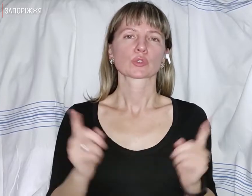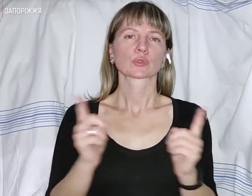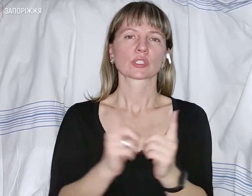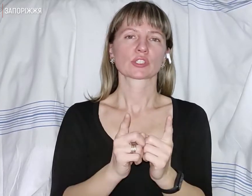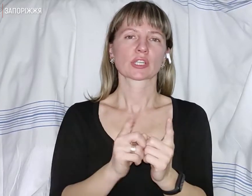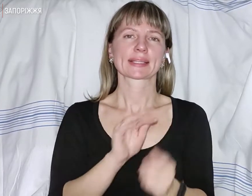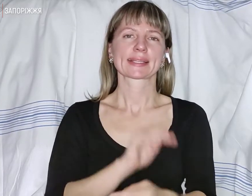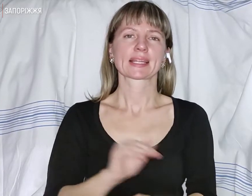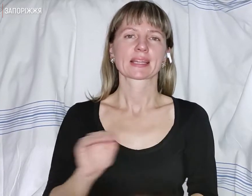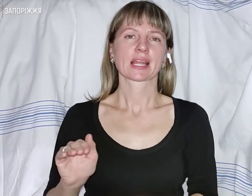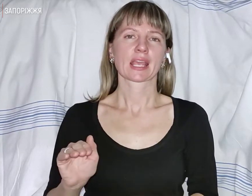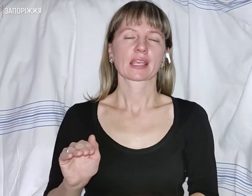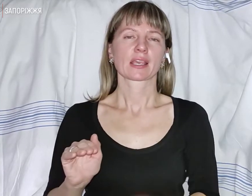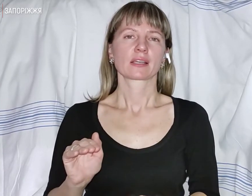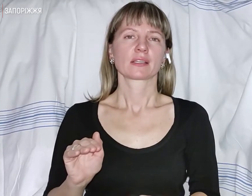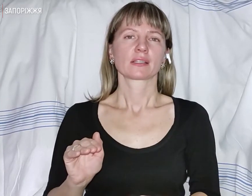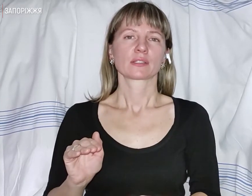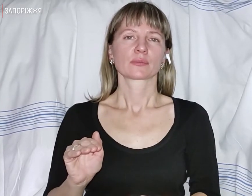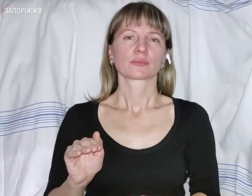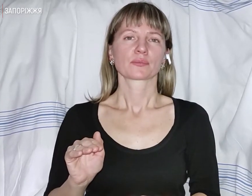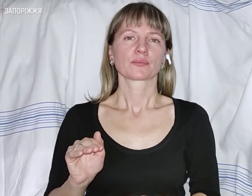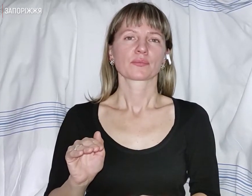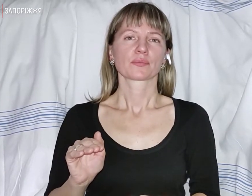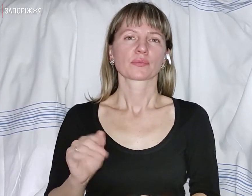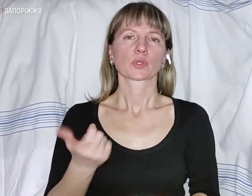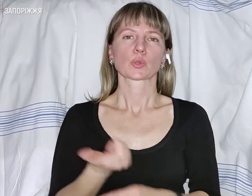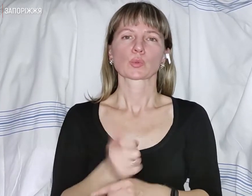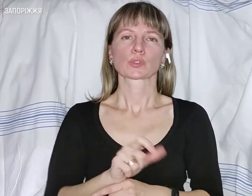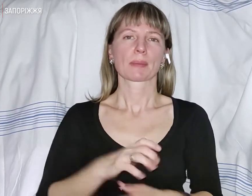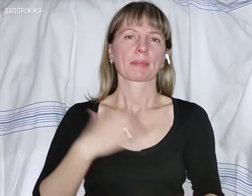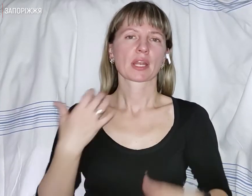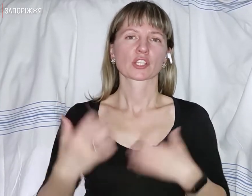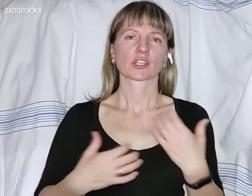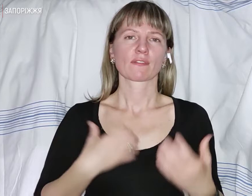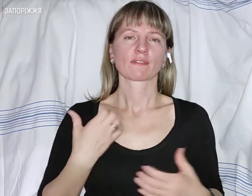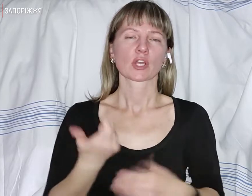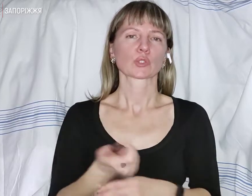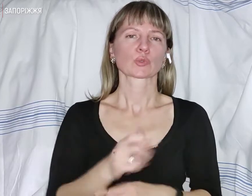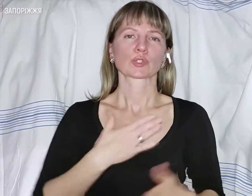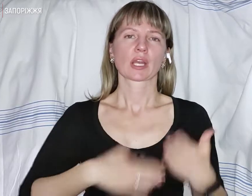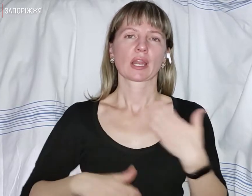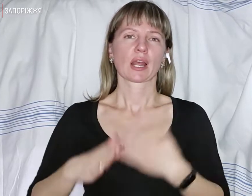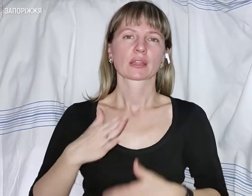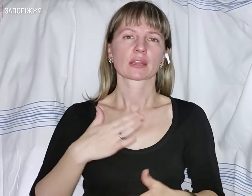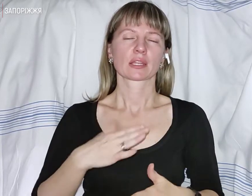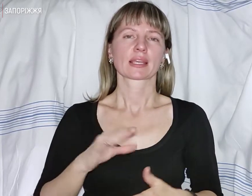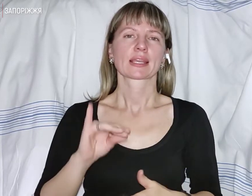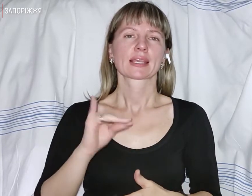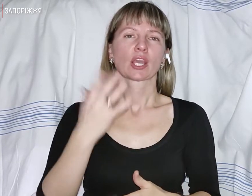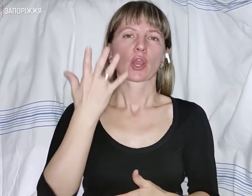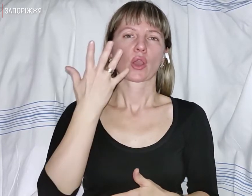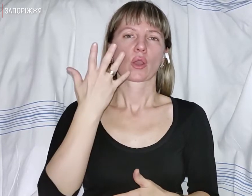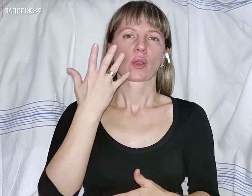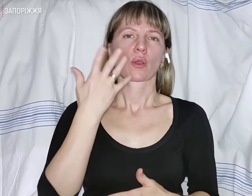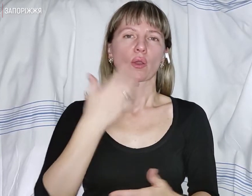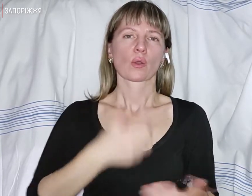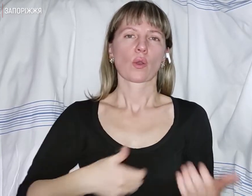таких лося здоровых, и не могу. Могли, ну, оберечь одну коляску. Антон, сядь ровненько, сядь